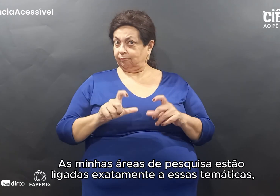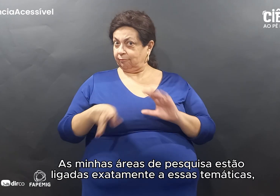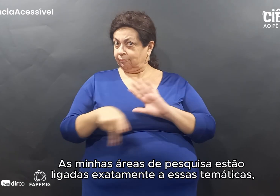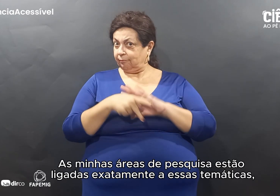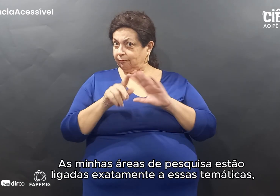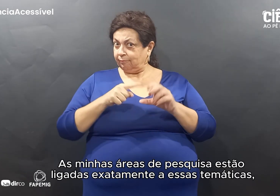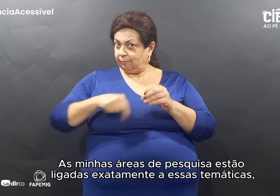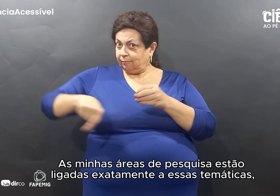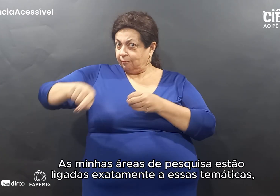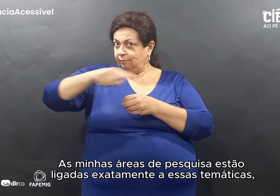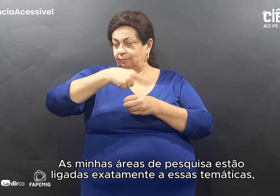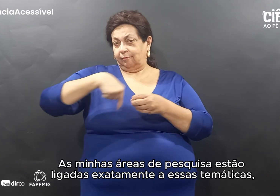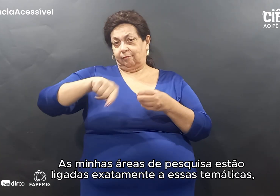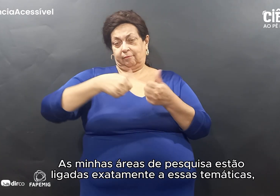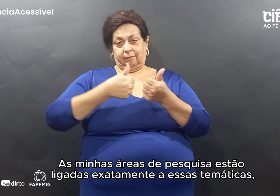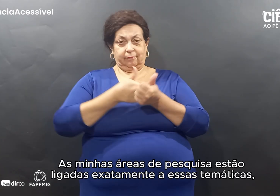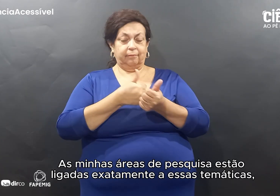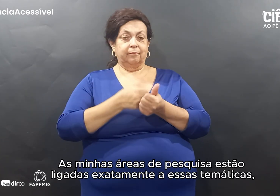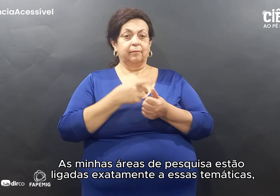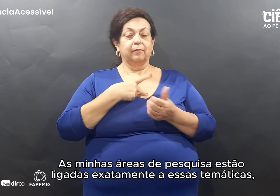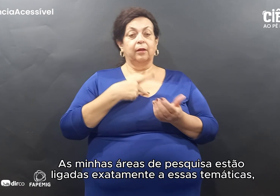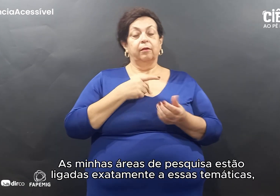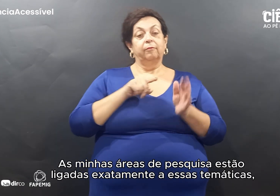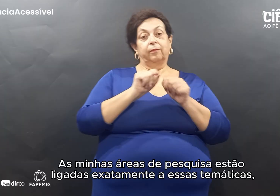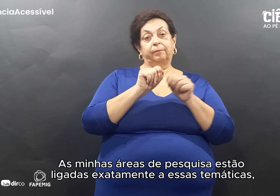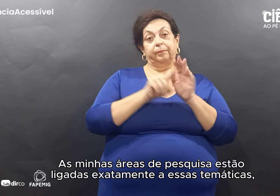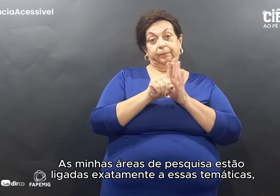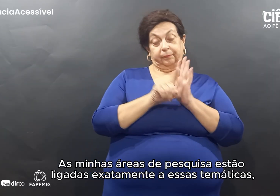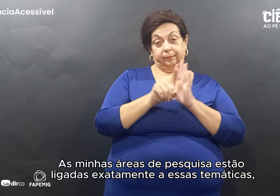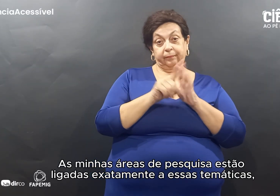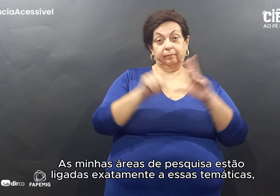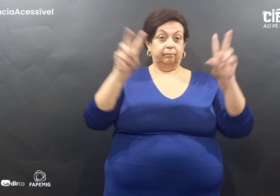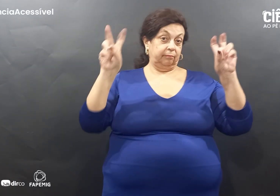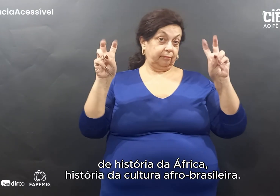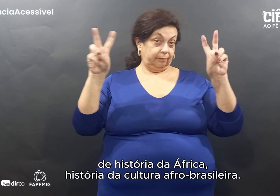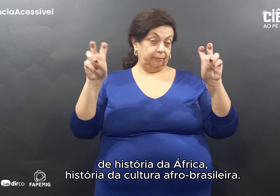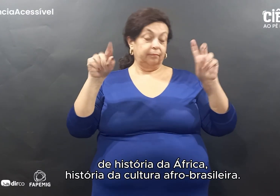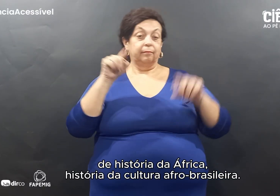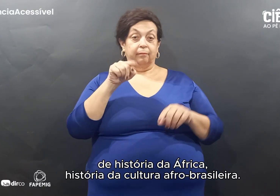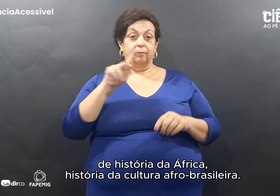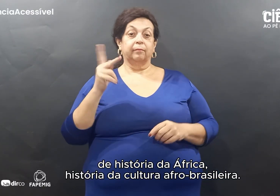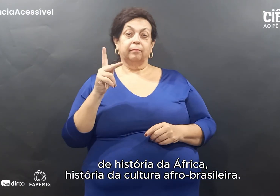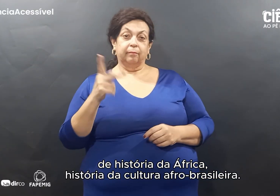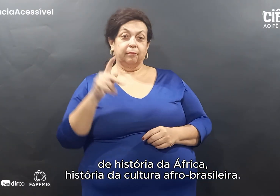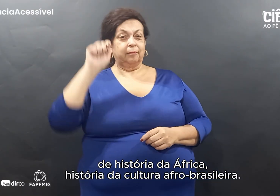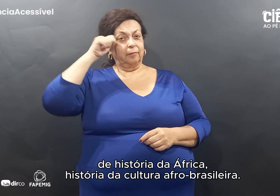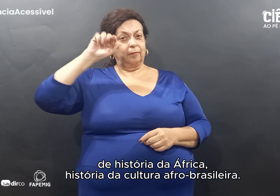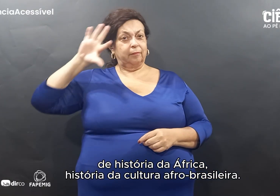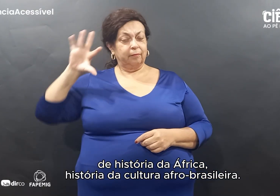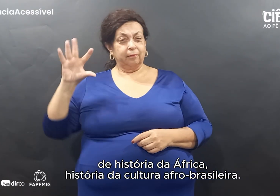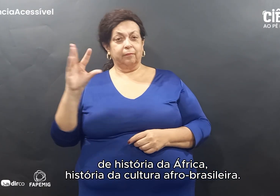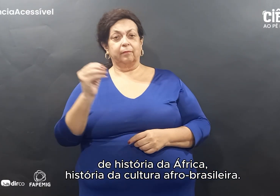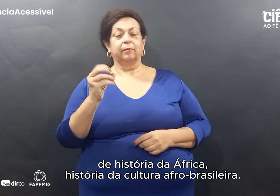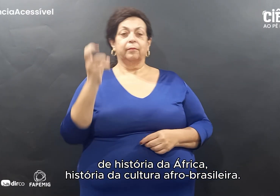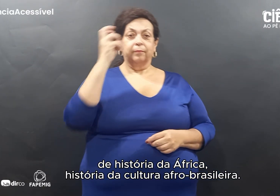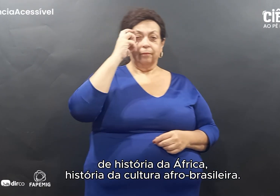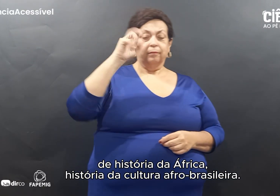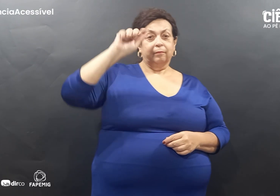As minhas áreas de pesquisa estão ligadas exatamente a essas temáticas de história da África, história da